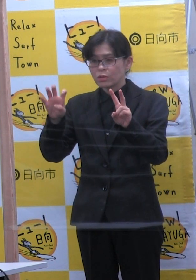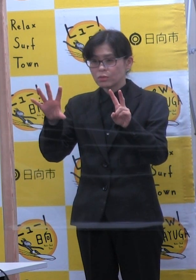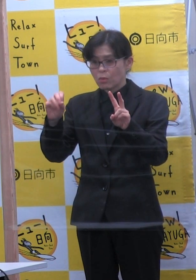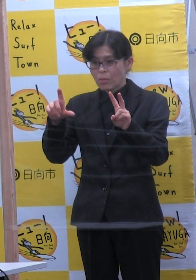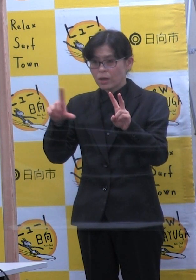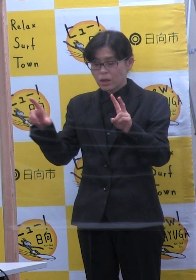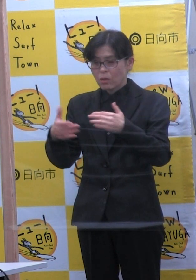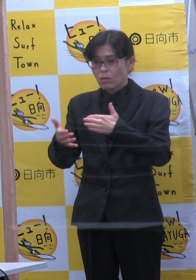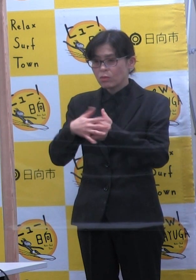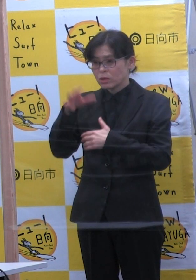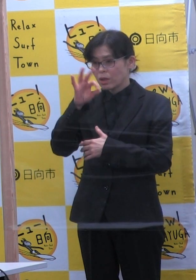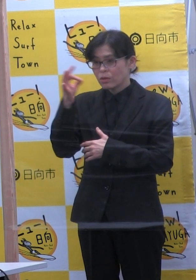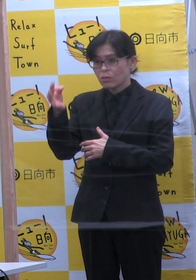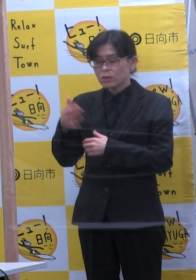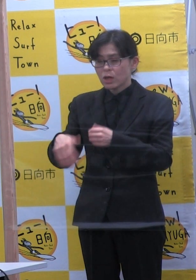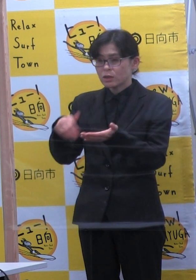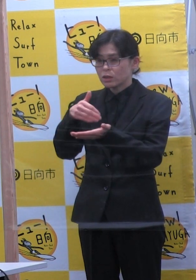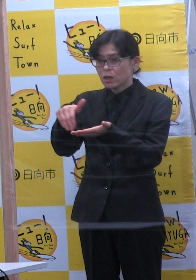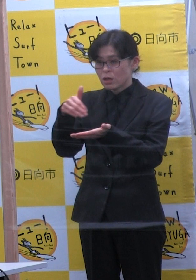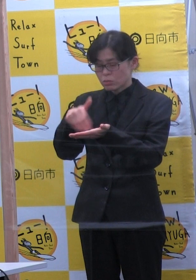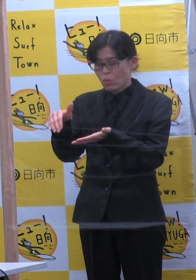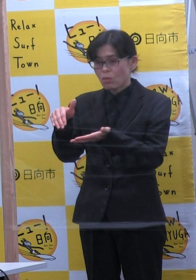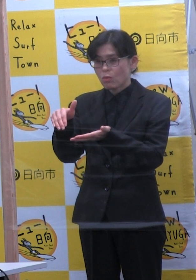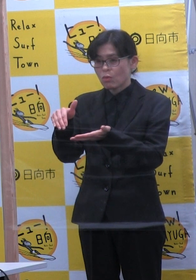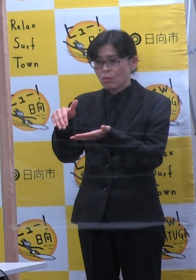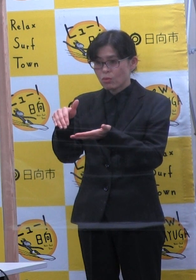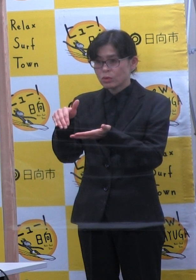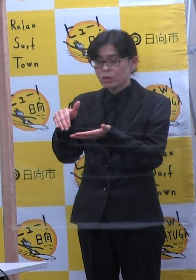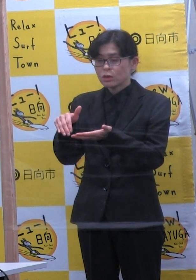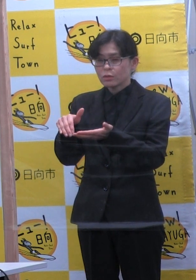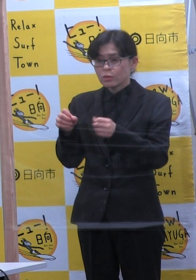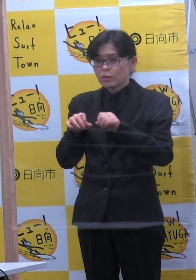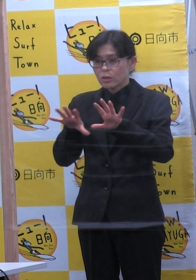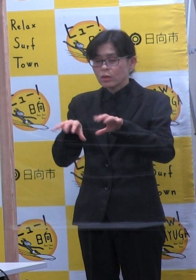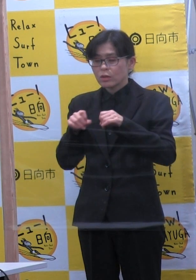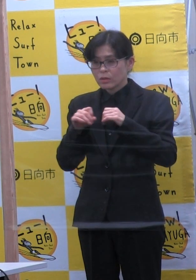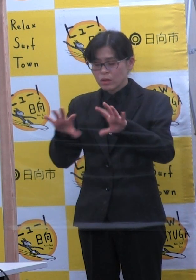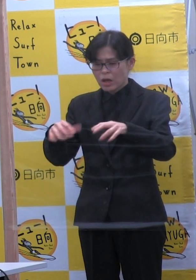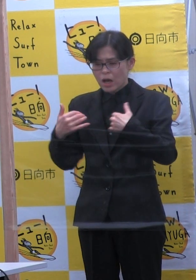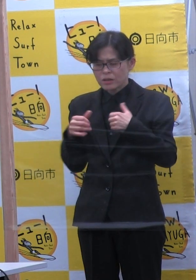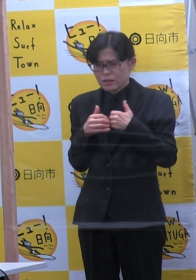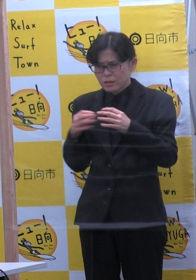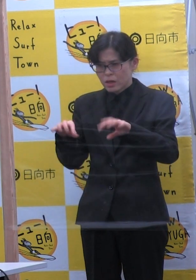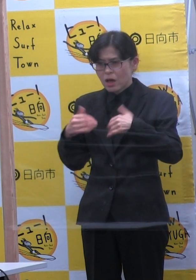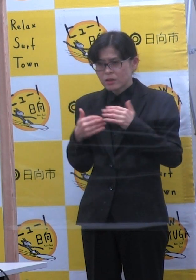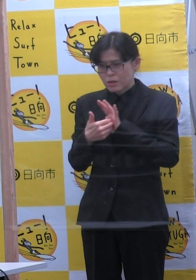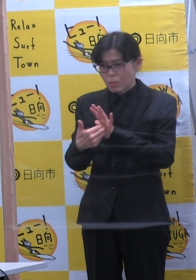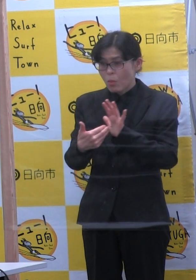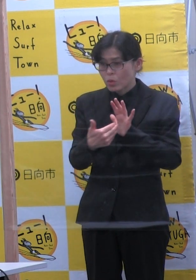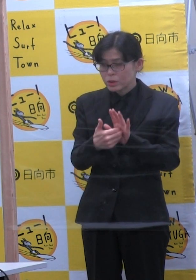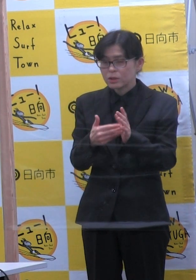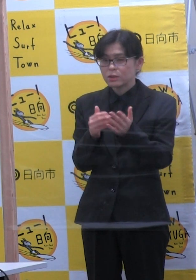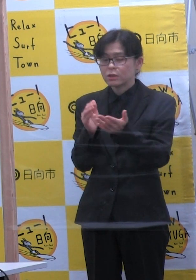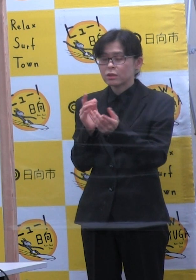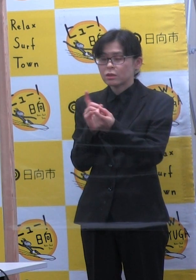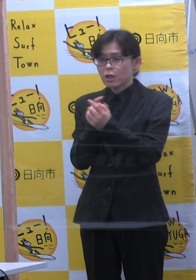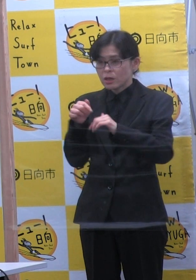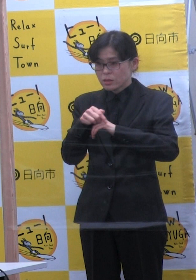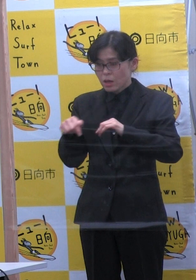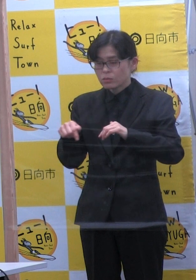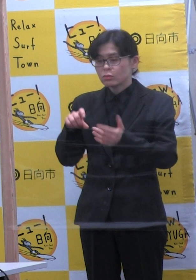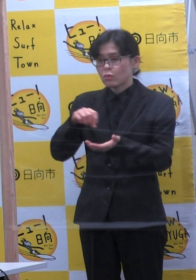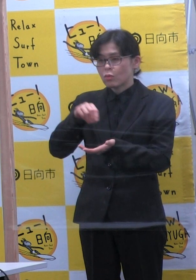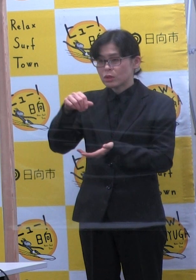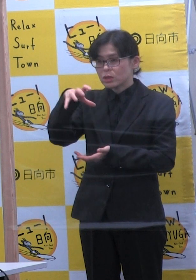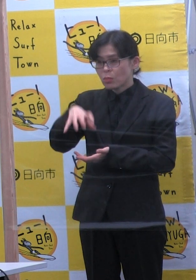補正予算に計上し、感染拡大の防止策や地元の雇用維持